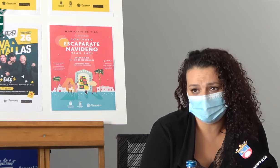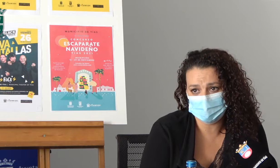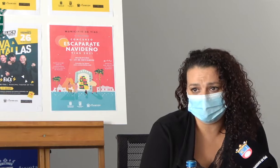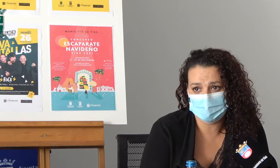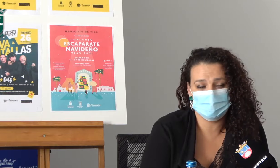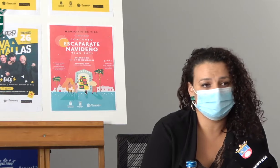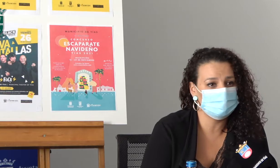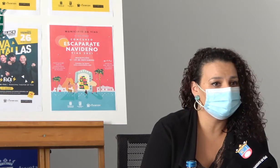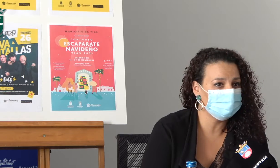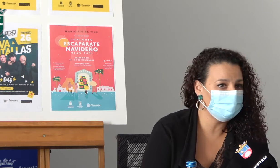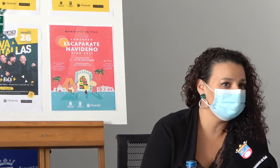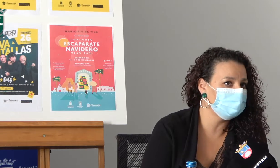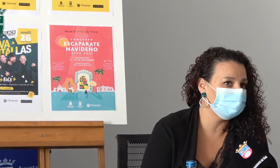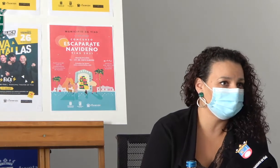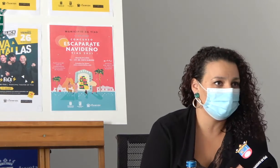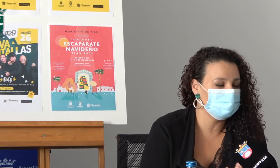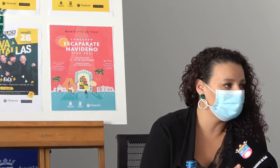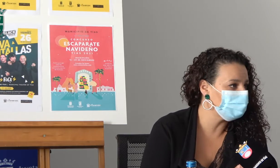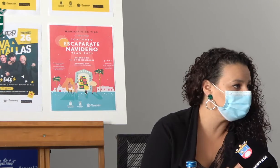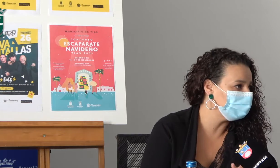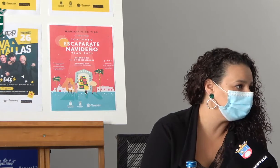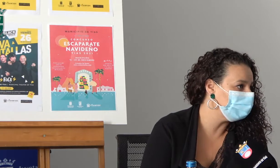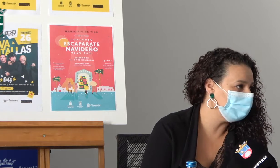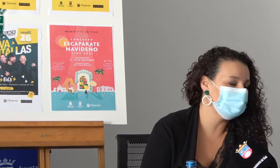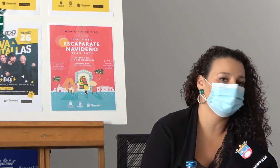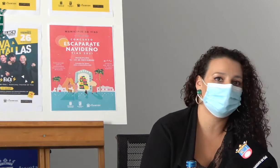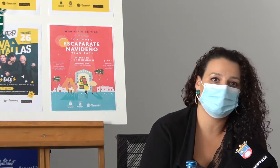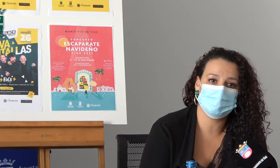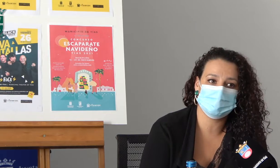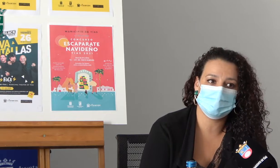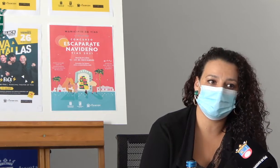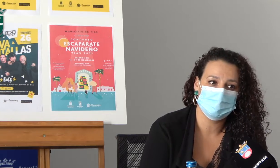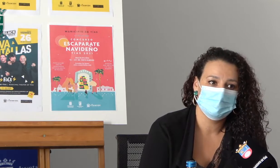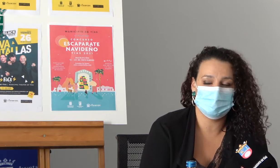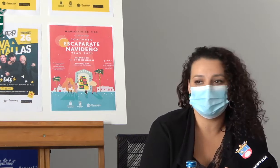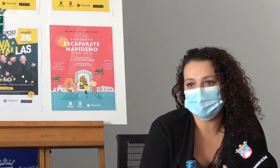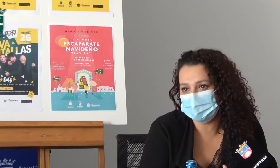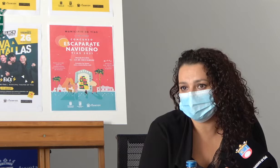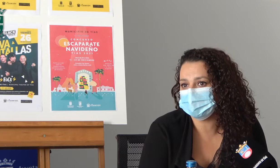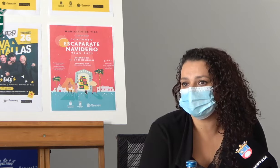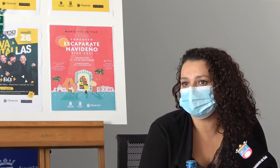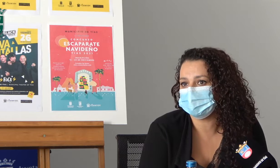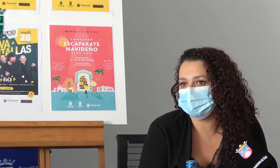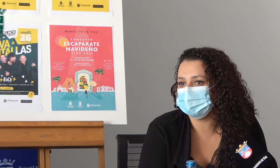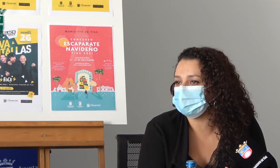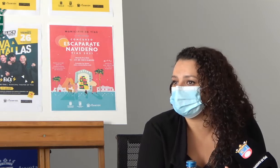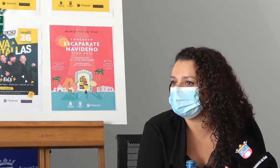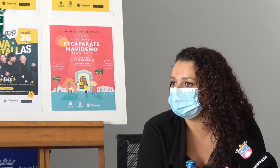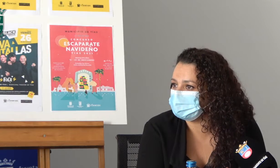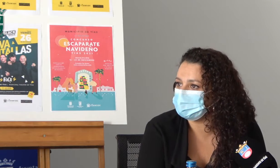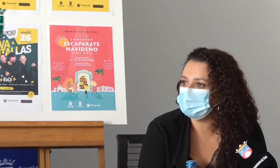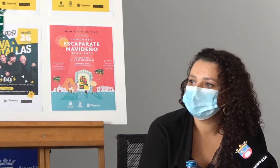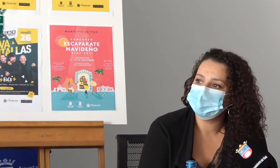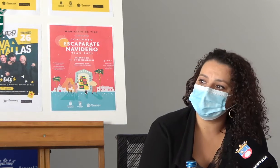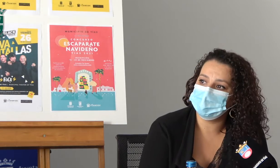contratación de 2 operarios y de un encargado que durante más o menos aproximadamente un mes se va a encargar de embellecer todo lo que es el núcleo